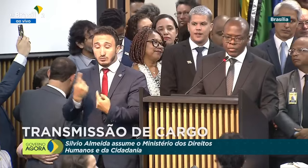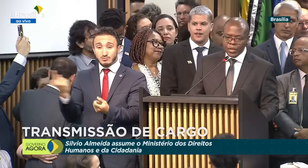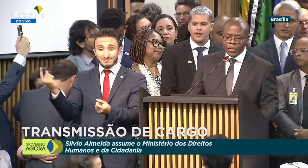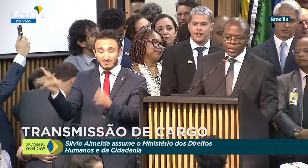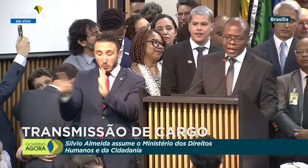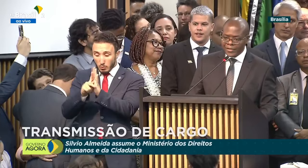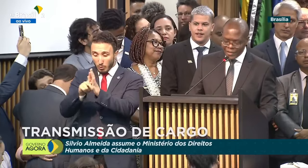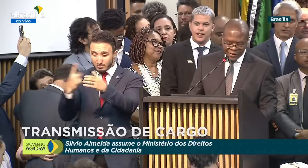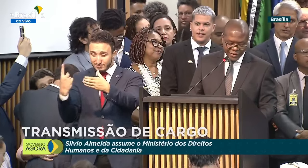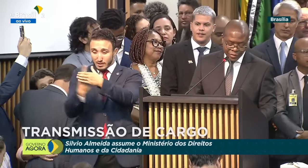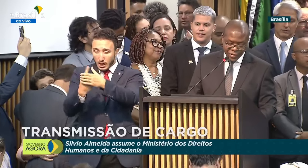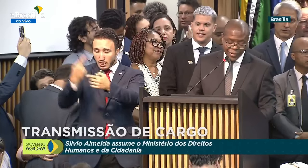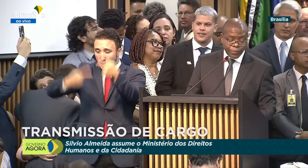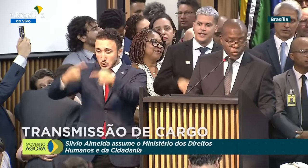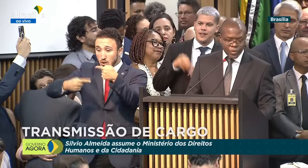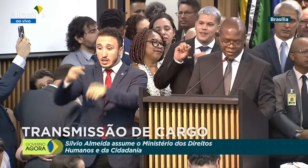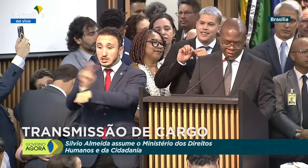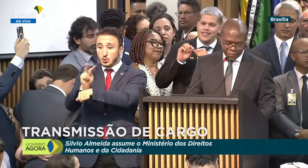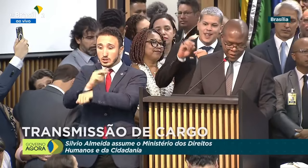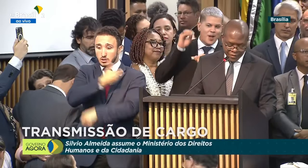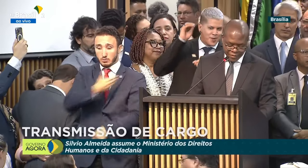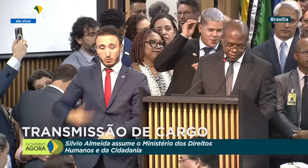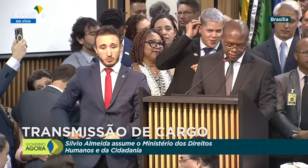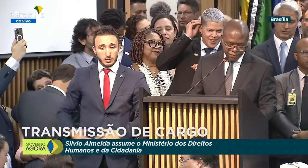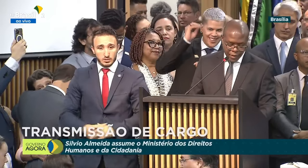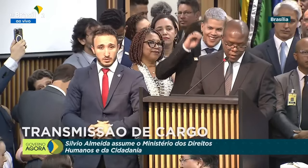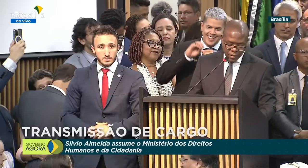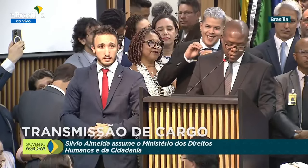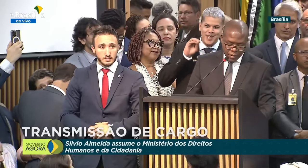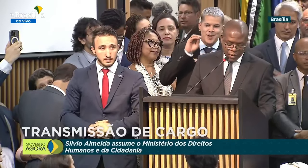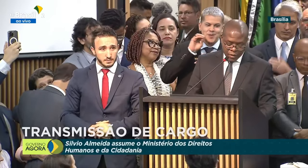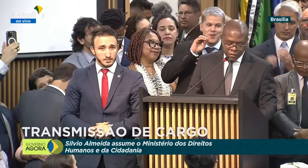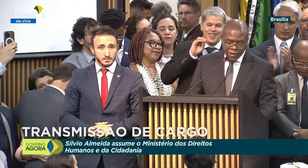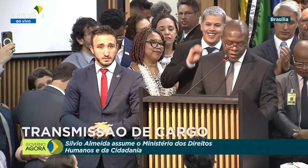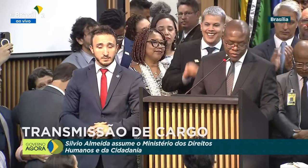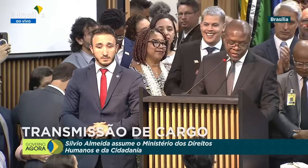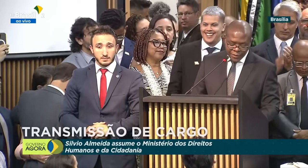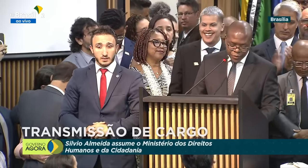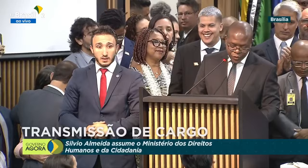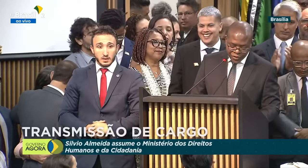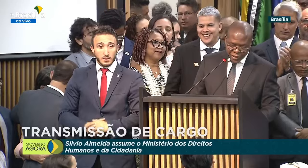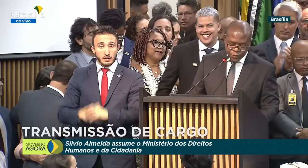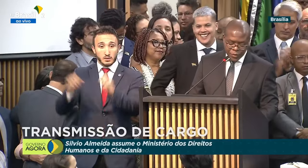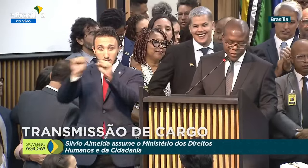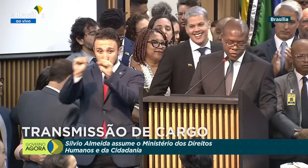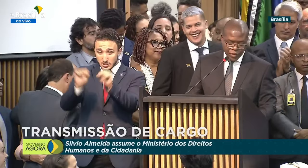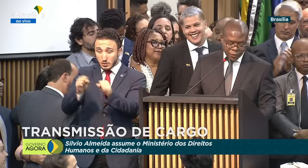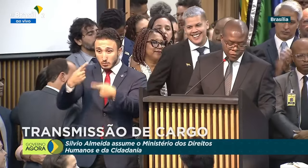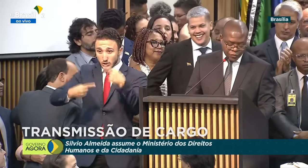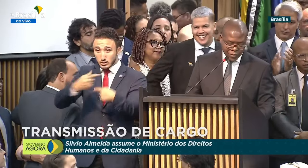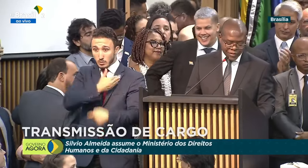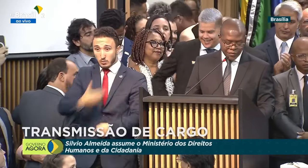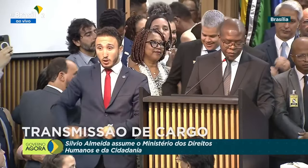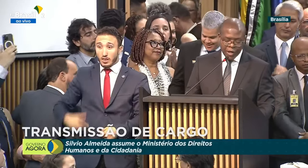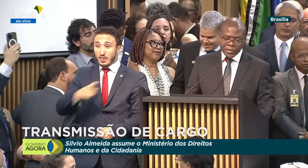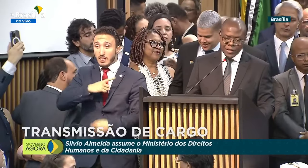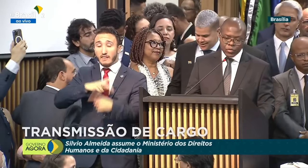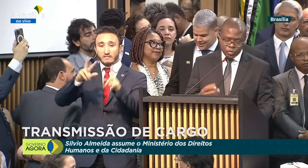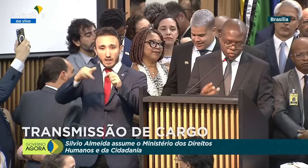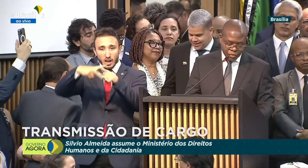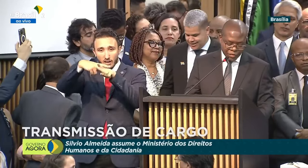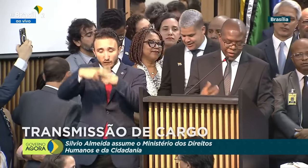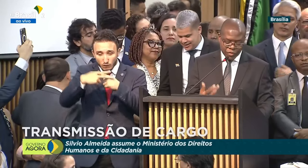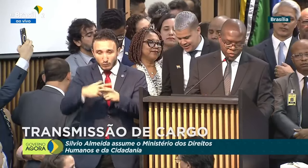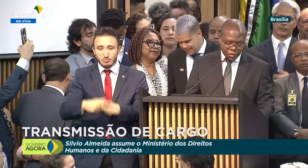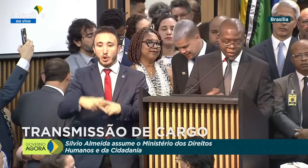da discussão acerca da Segurança Pública nesse país e vários sistemas de políticas públicas sofreram Profundas reformas